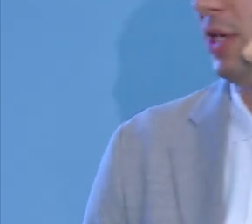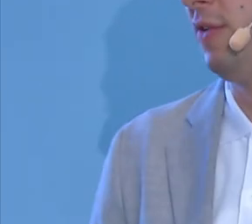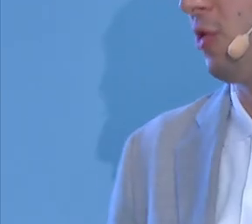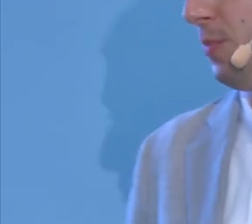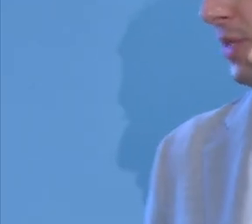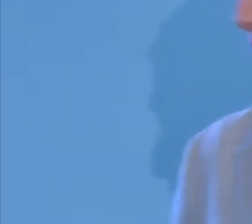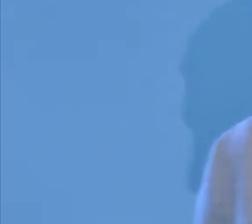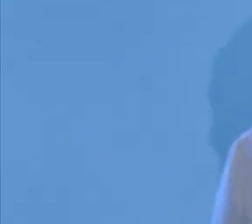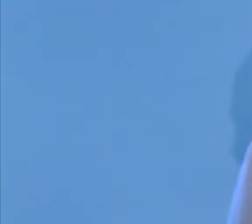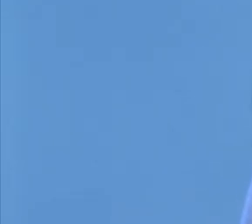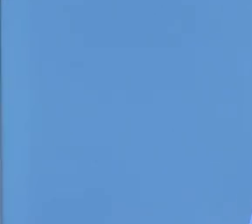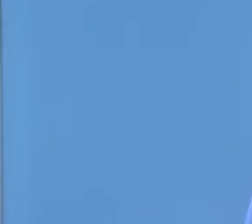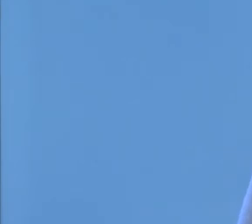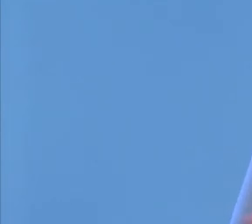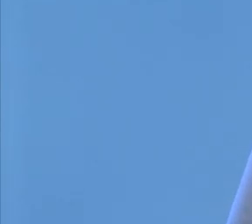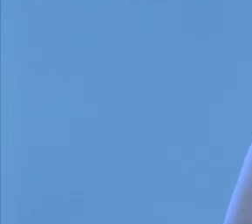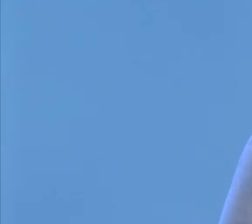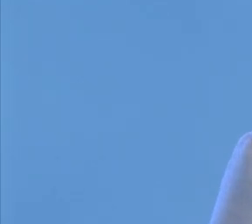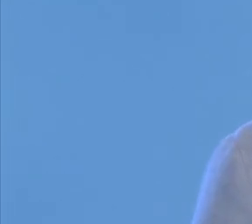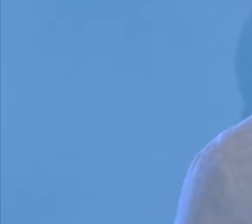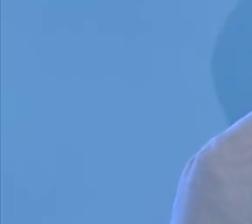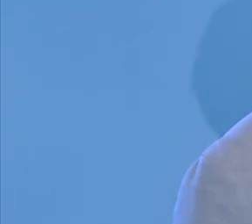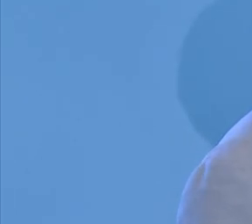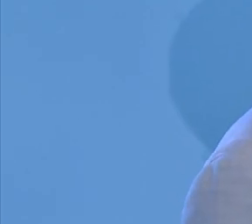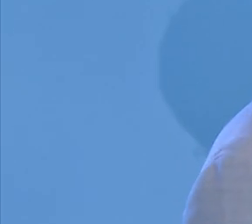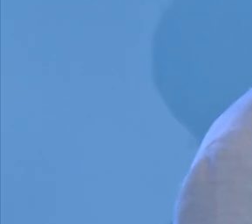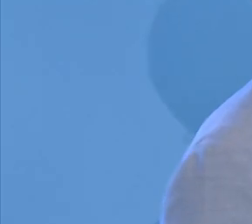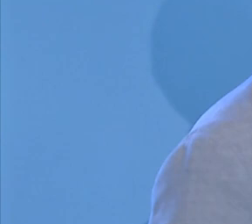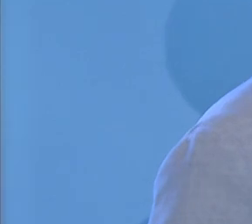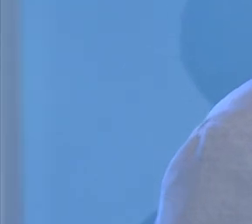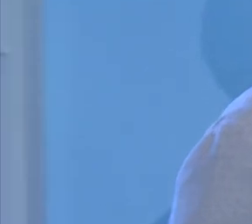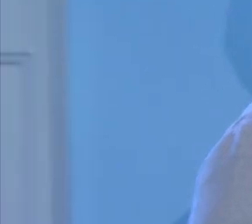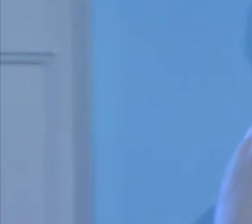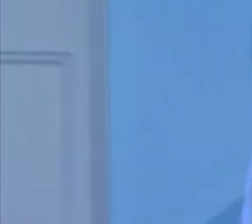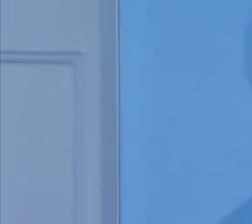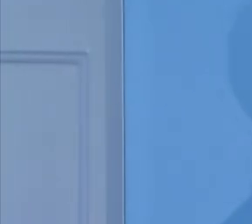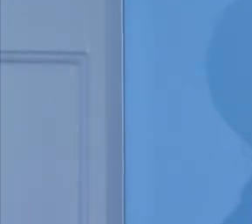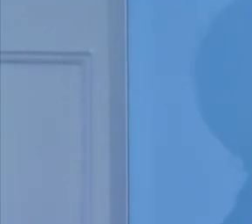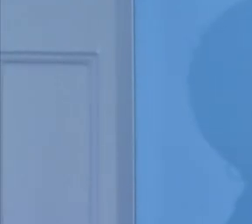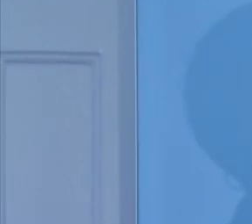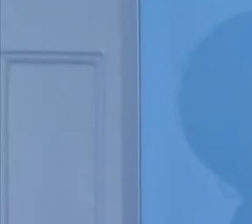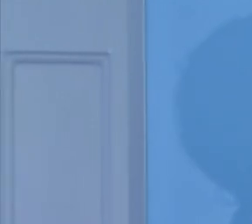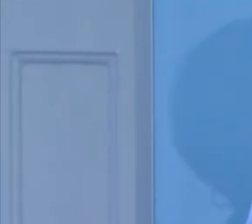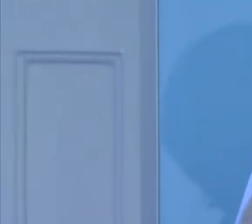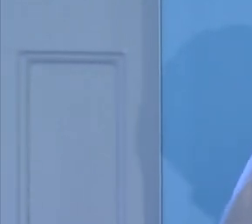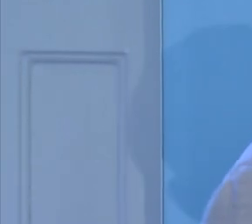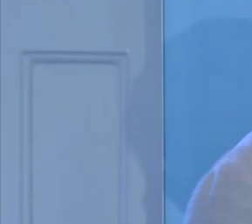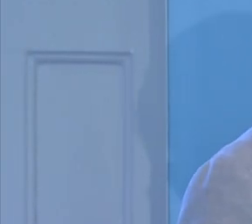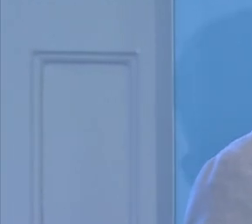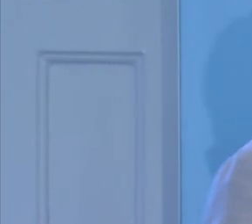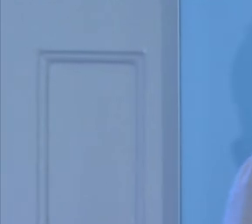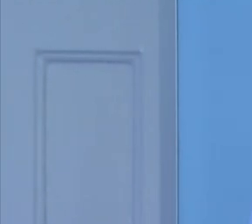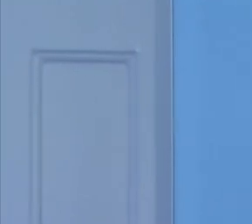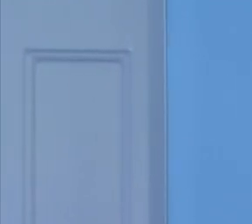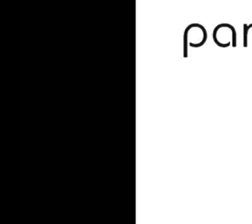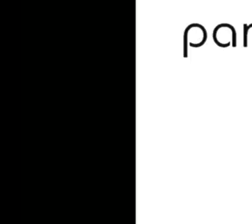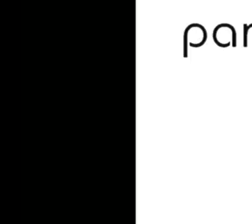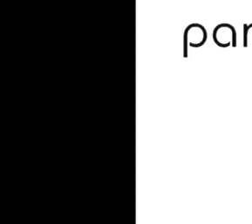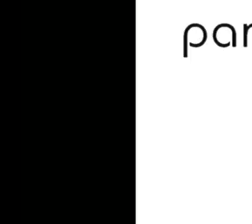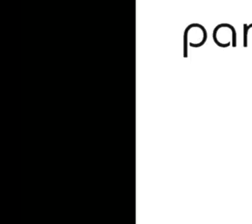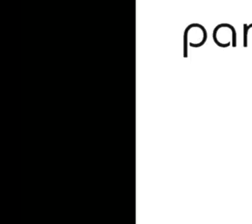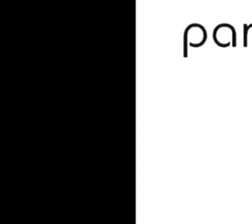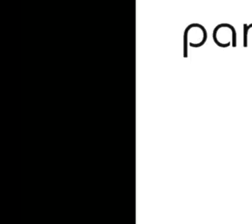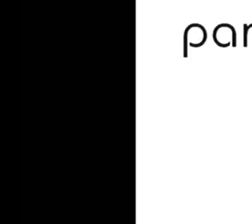blev smittade av kompetensutvisning. Så det är inte alla invandrare, det måste jag säga jätteklart. Men jag ska säga från början,